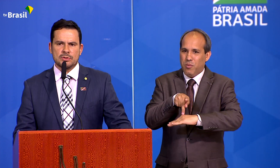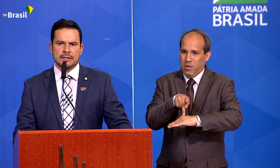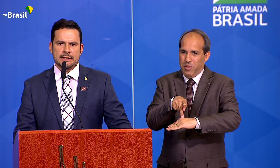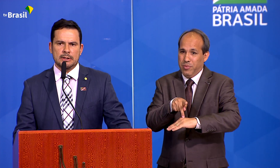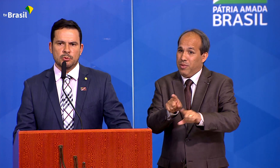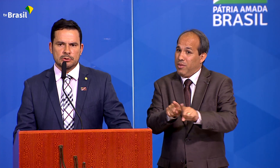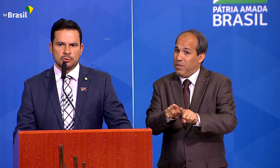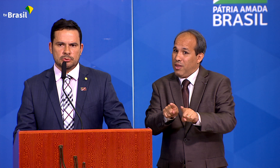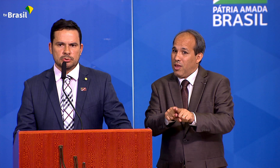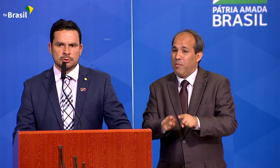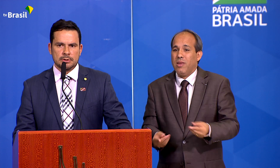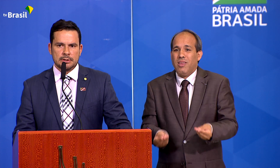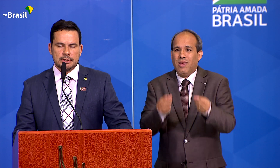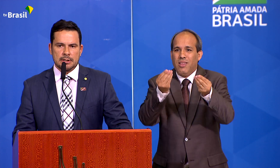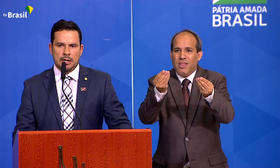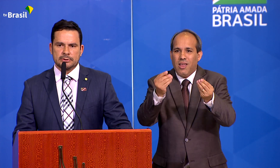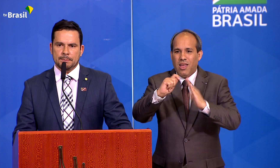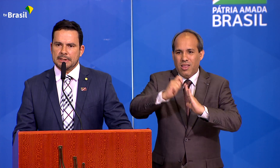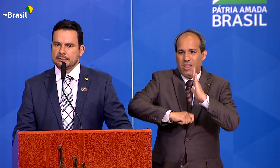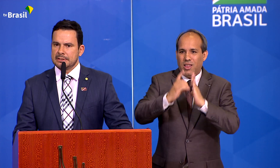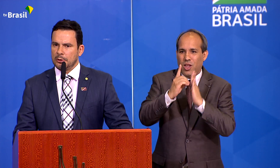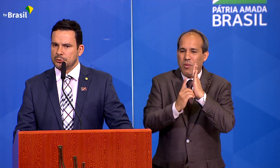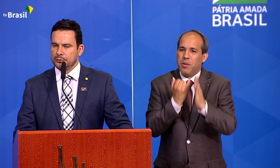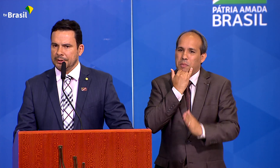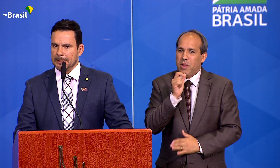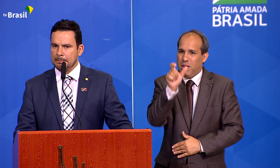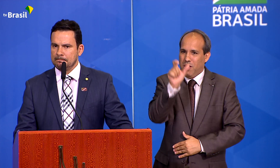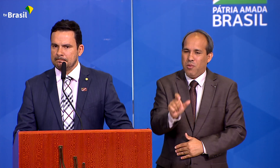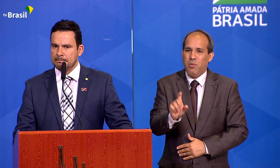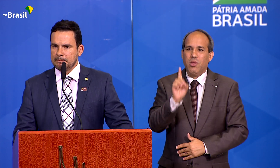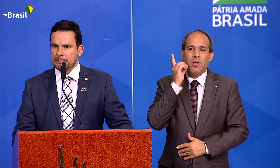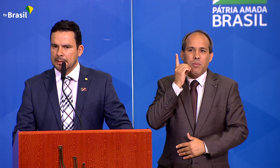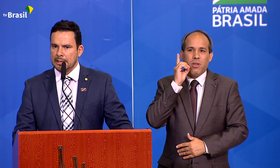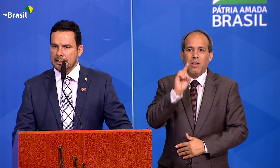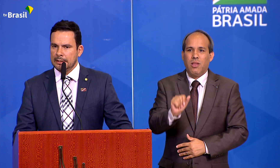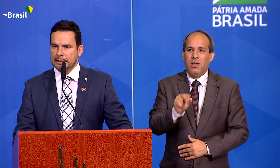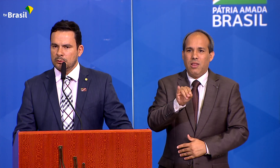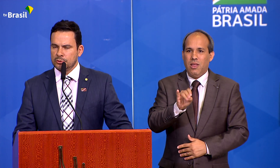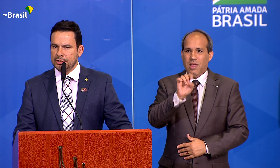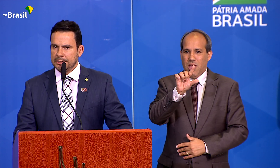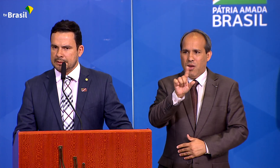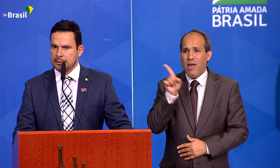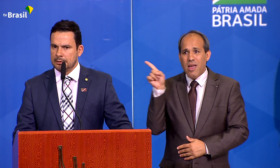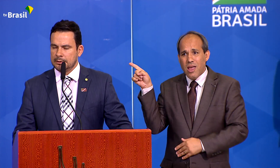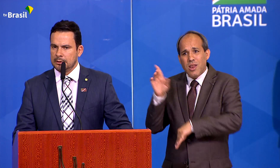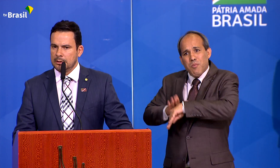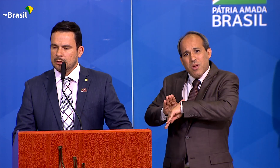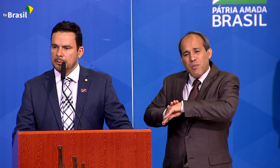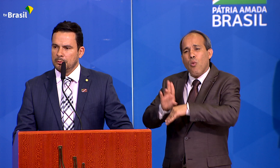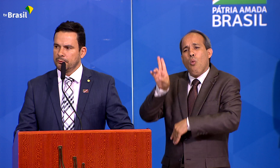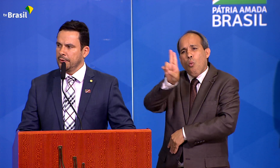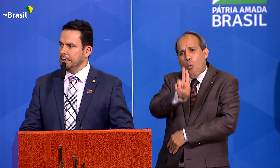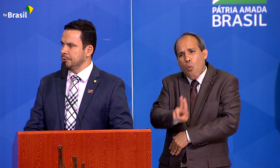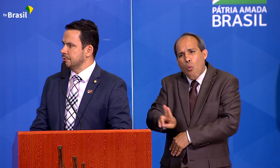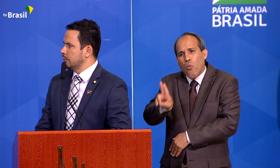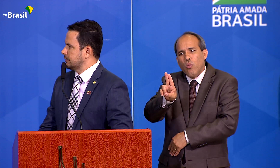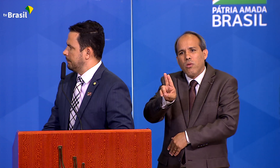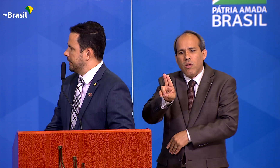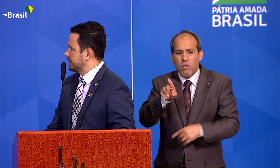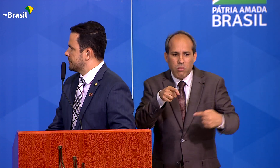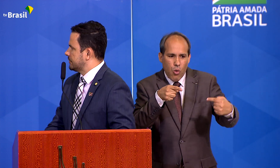ao conceder o indulto ao Deputado Daniel Silveira ele utiliza os